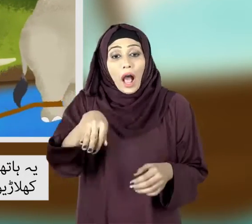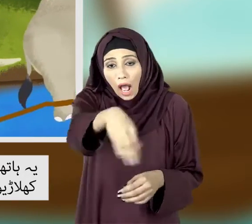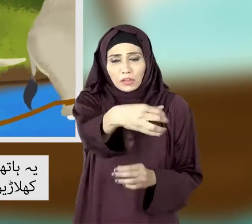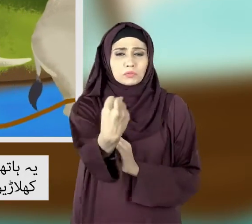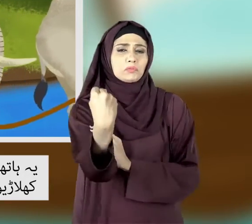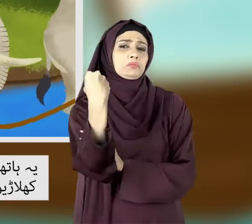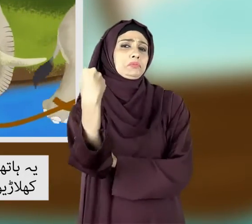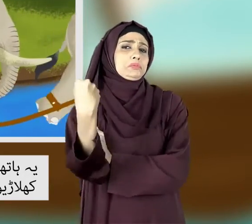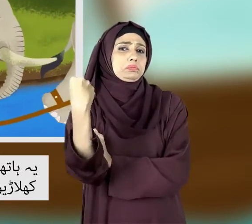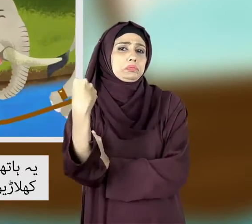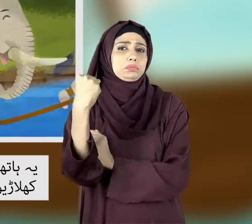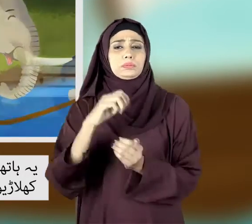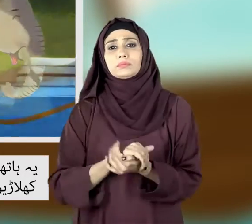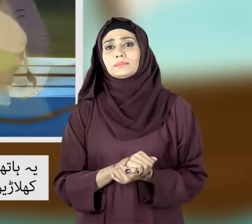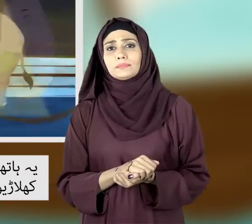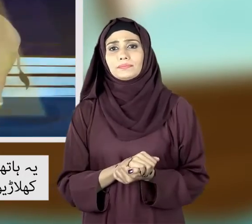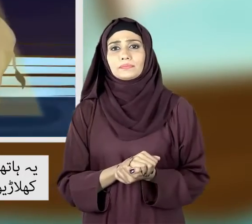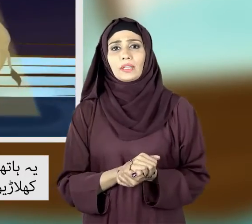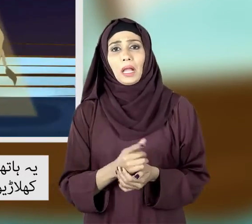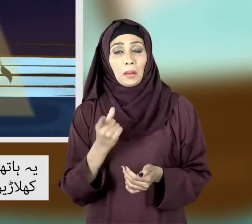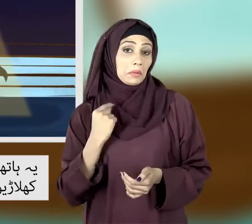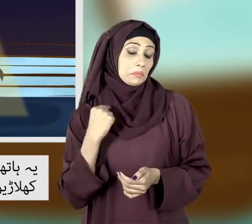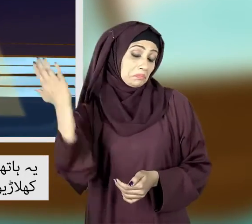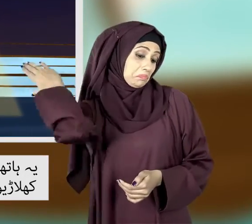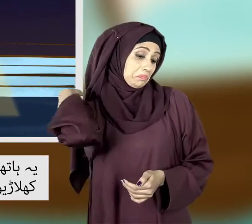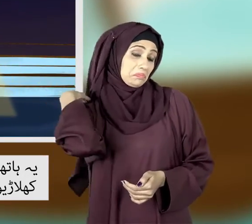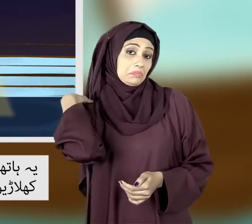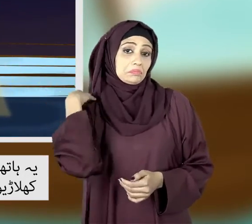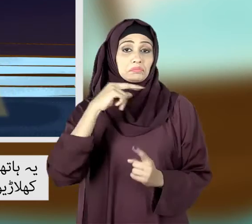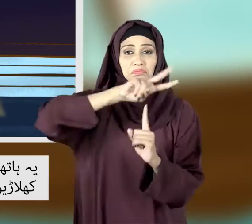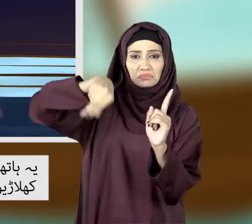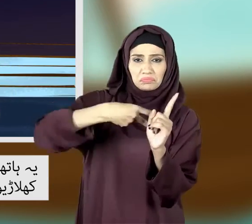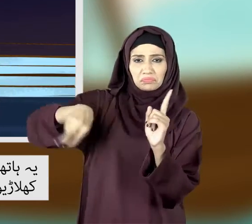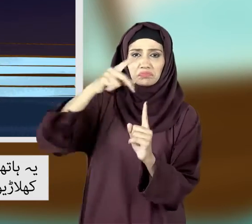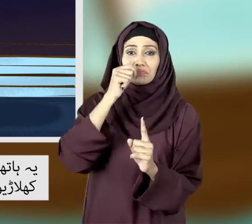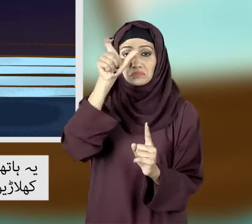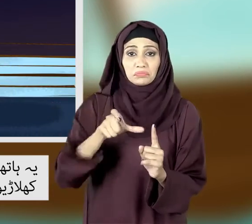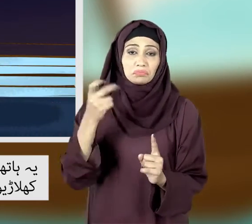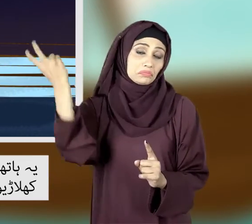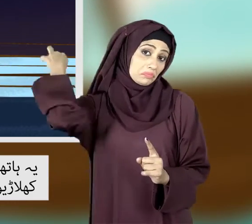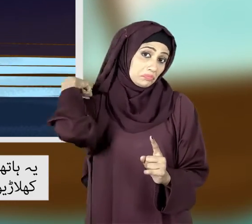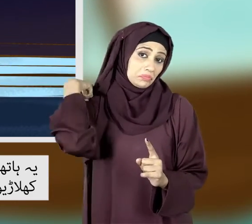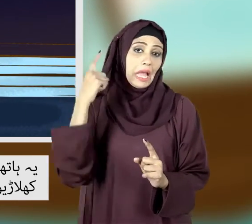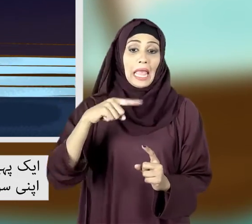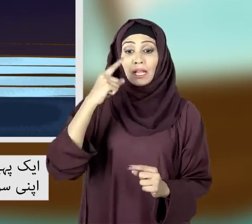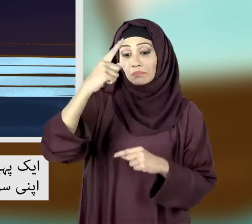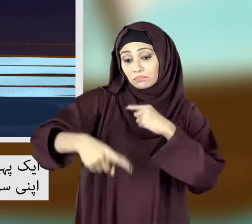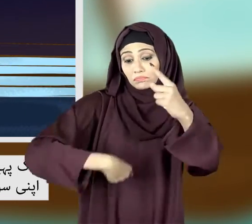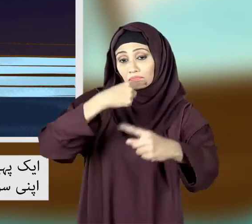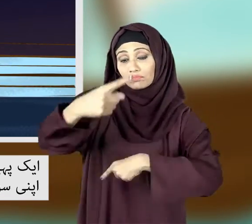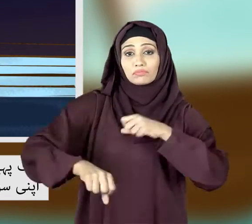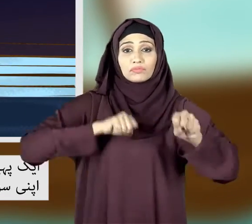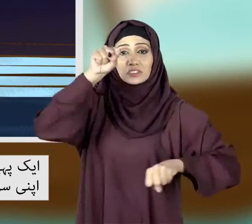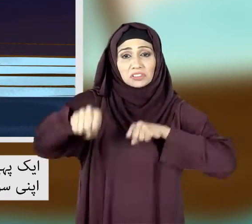یہ ہاتھی بہت طاقتور تھے۔ اپنی پیٹھ پر سرکس کے کھلاڑیوں کو اٹھا لیتے، ایک پہیے